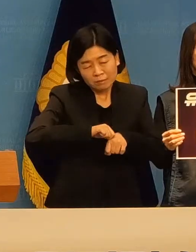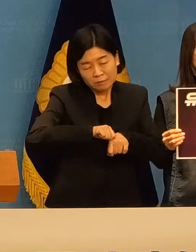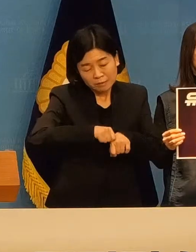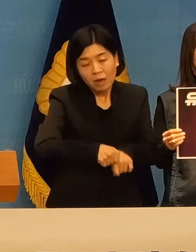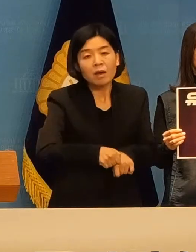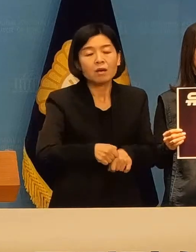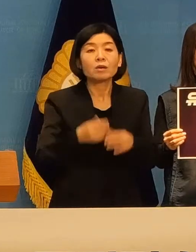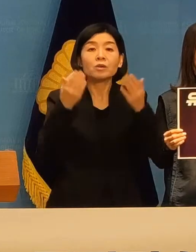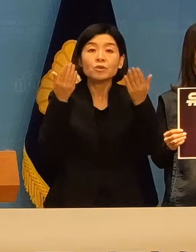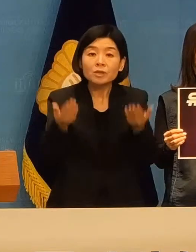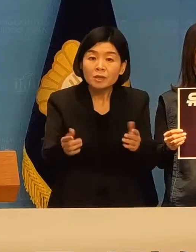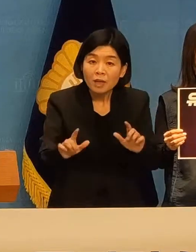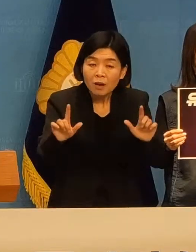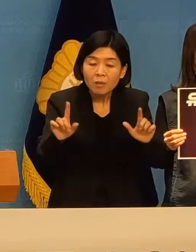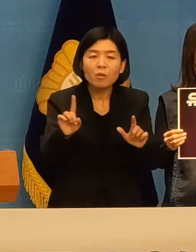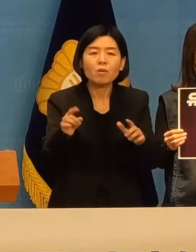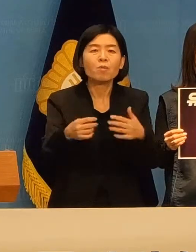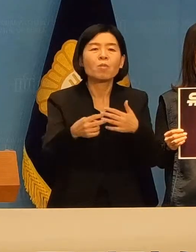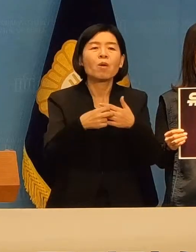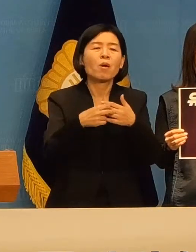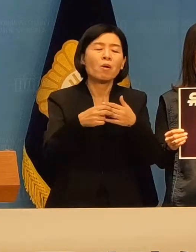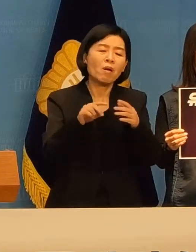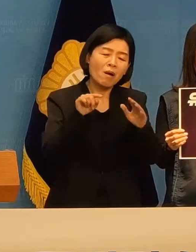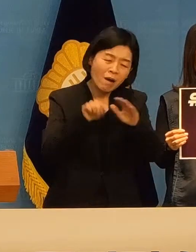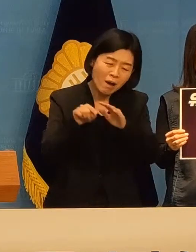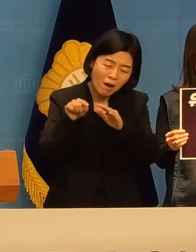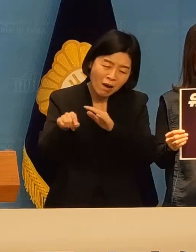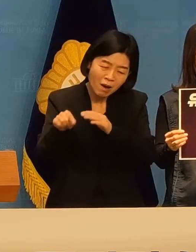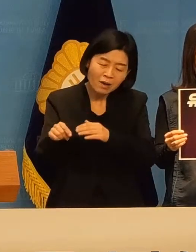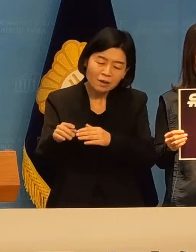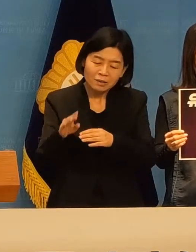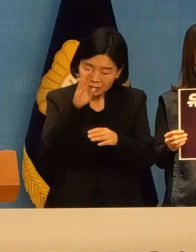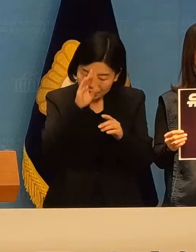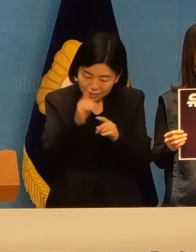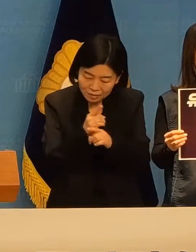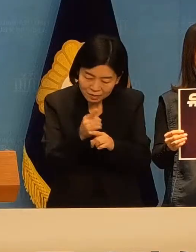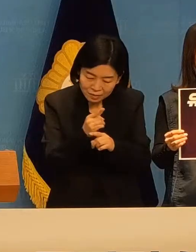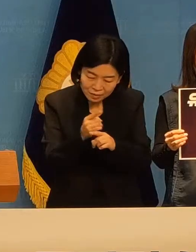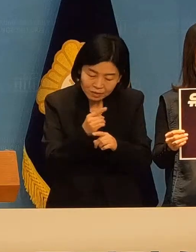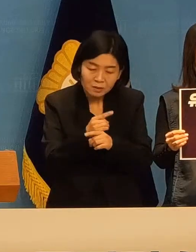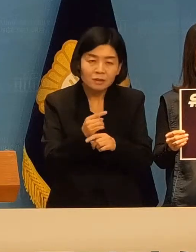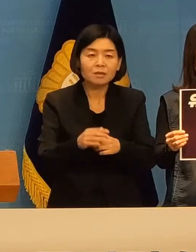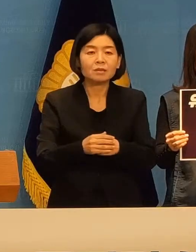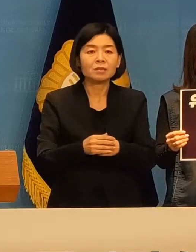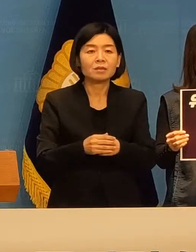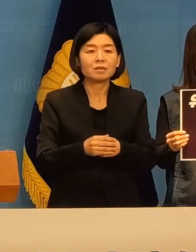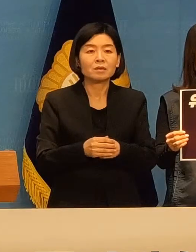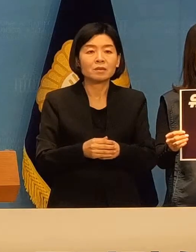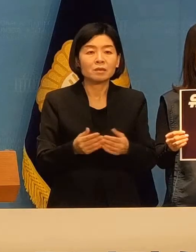병원 투어를 해야 합니다. 우리 조합원들은 20년이